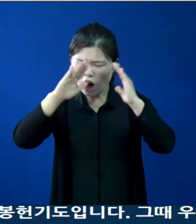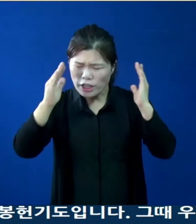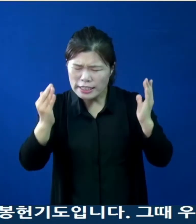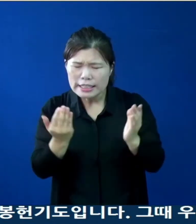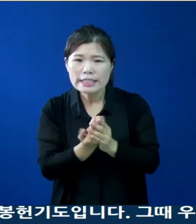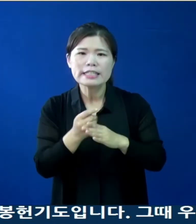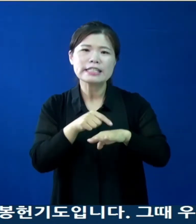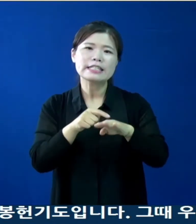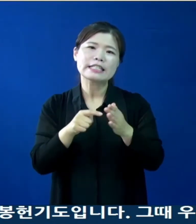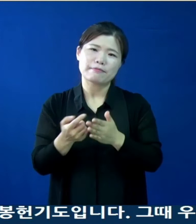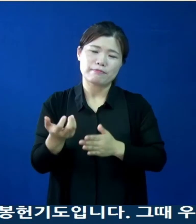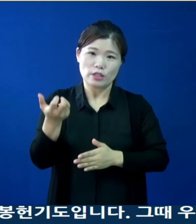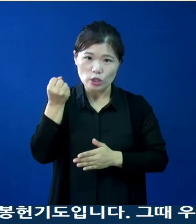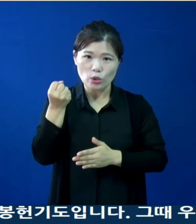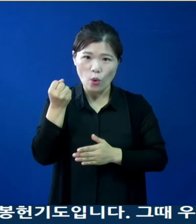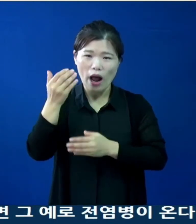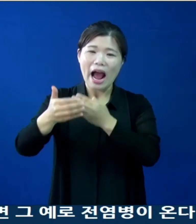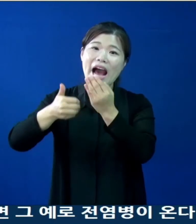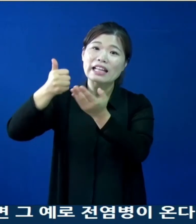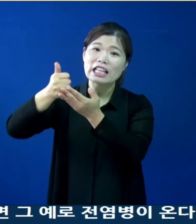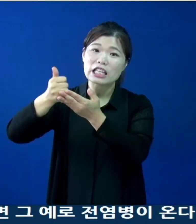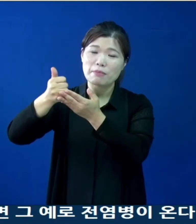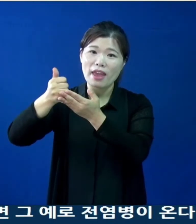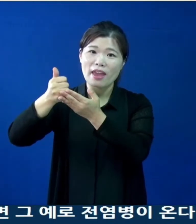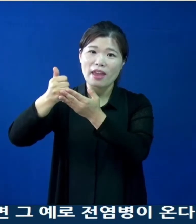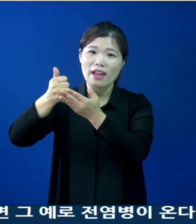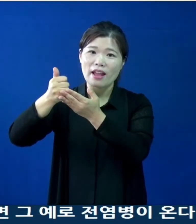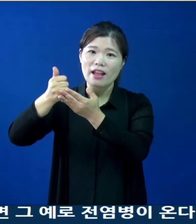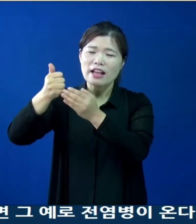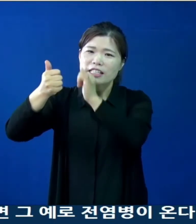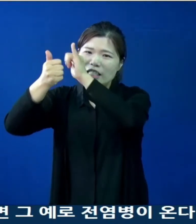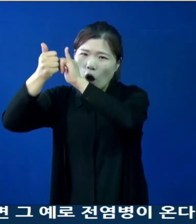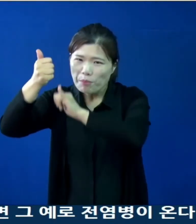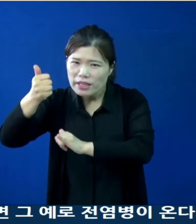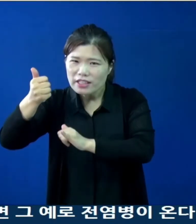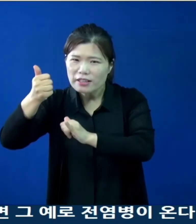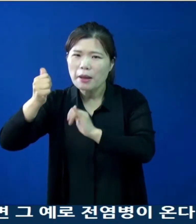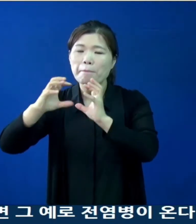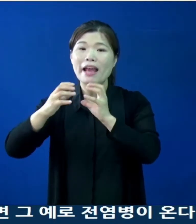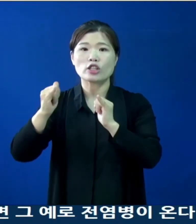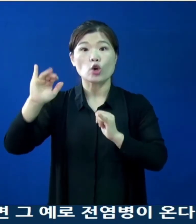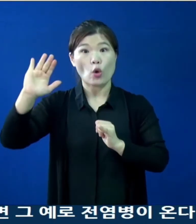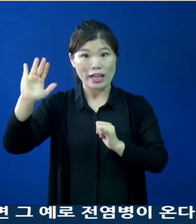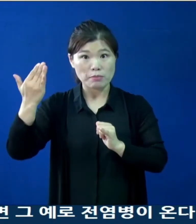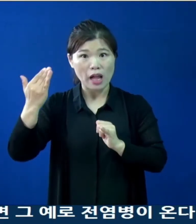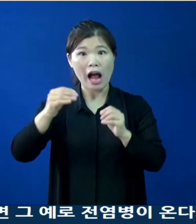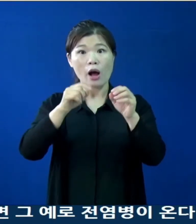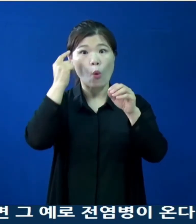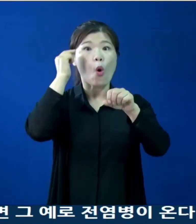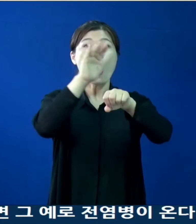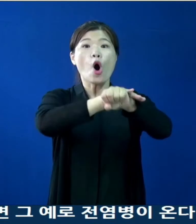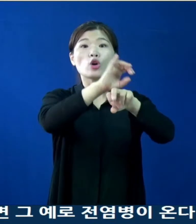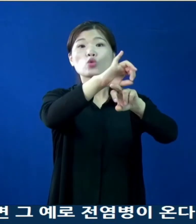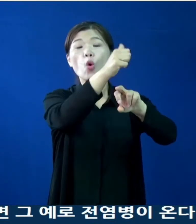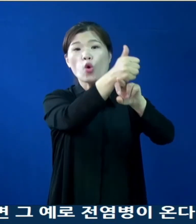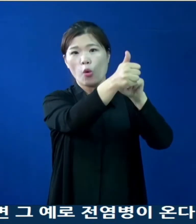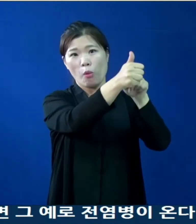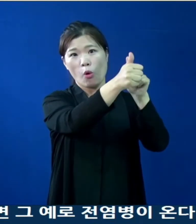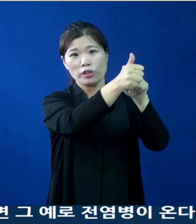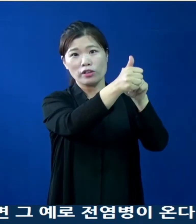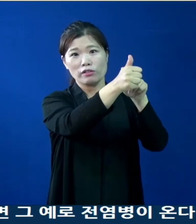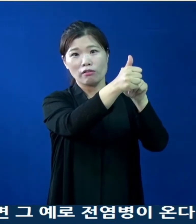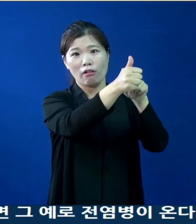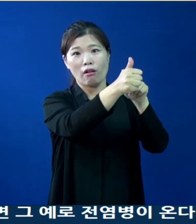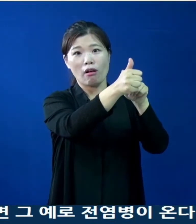하나님의 백성이 되겠나이다. 이렇게 봉헌 기도를 드린 겁니다. 그 솔로몬은 그 기도를 어디서 배웠겠습니까?